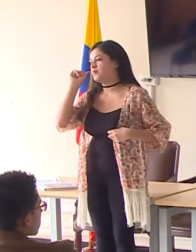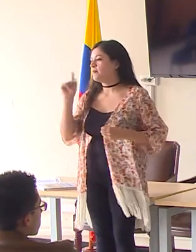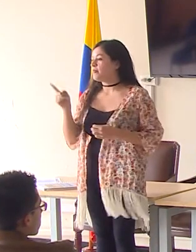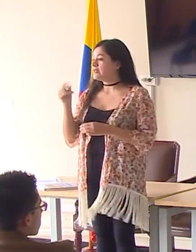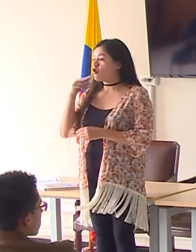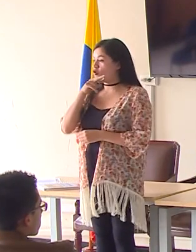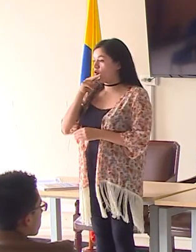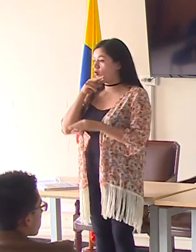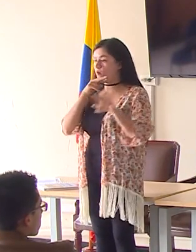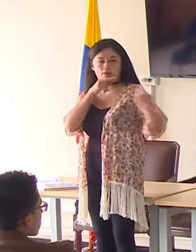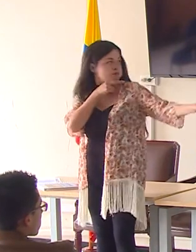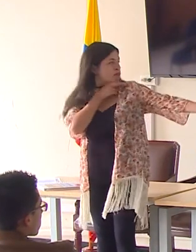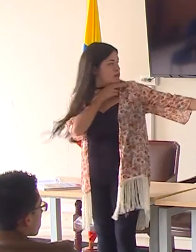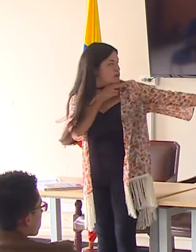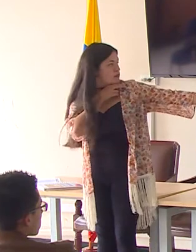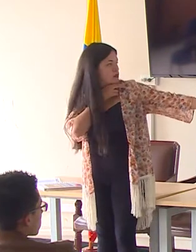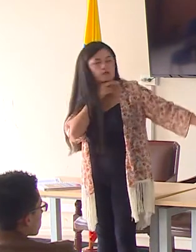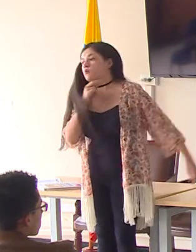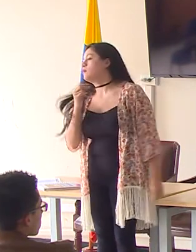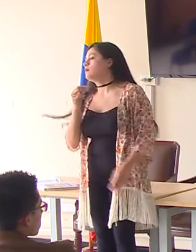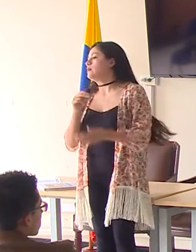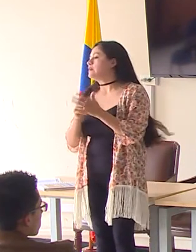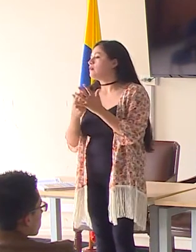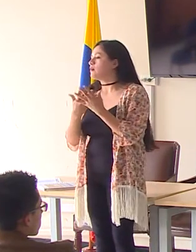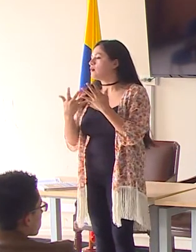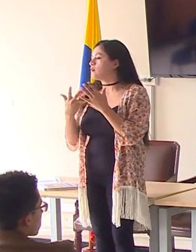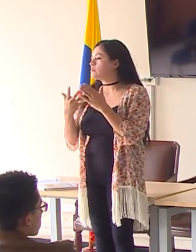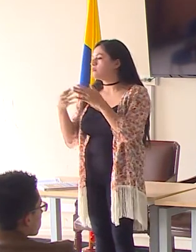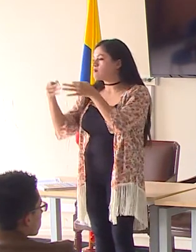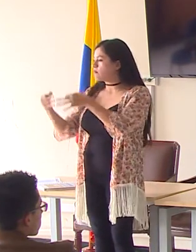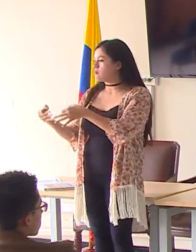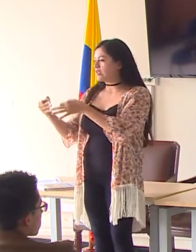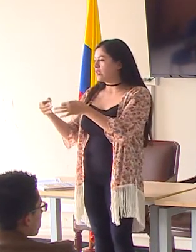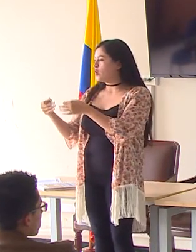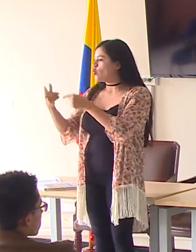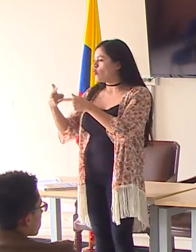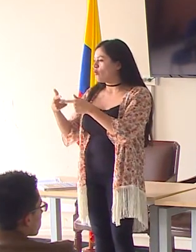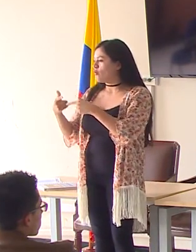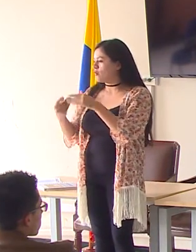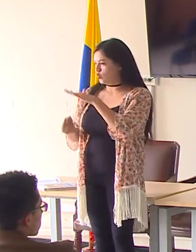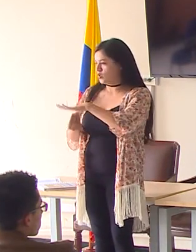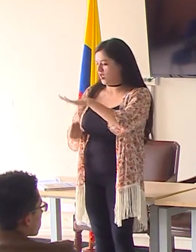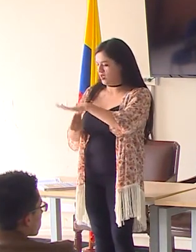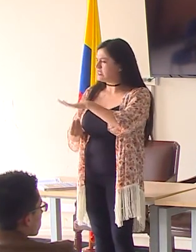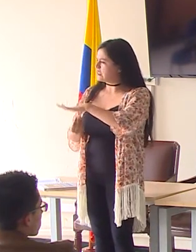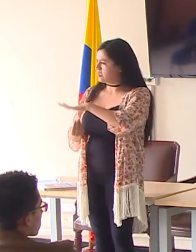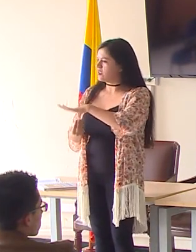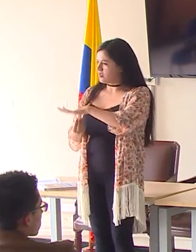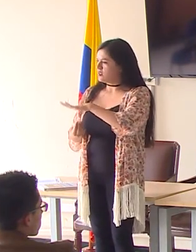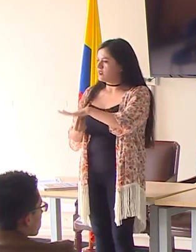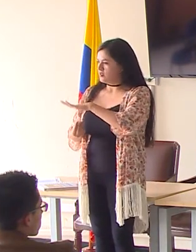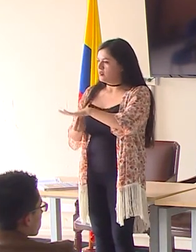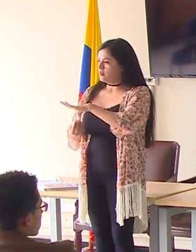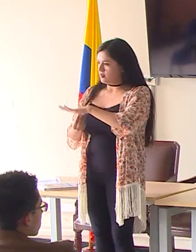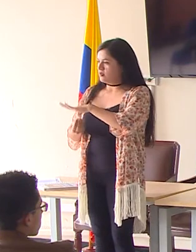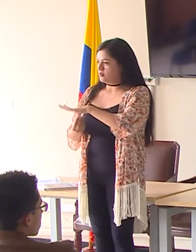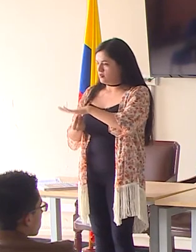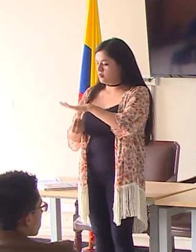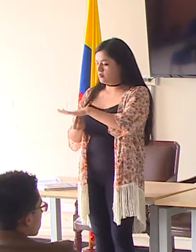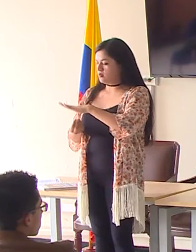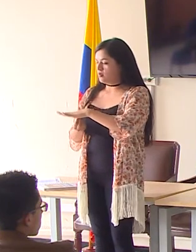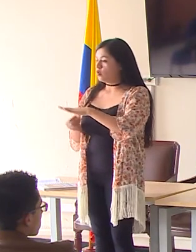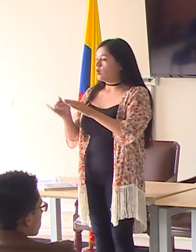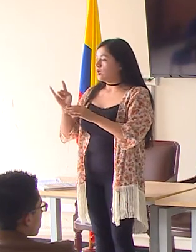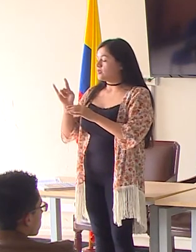cuando uno ve gran parte de las ocupaciones que se empiezan a producir en el sur y en la cuenca son ocupaciones